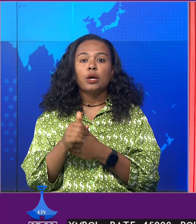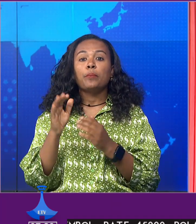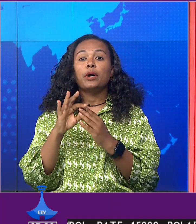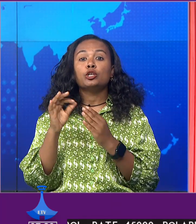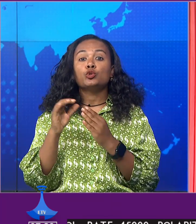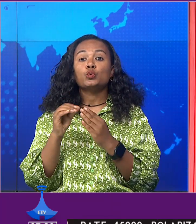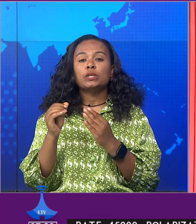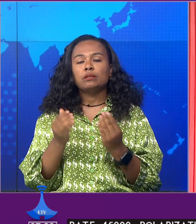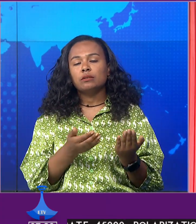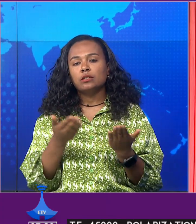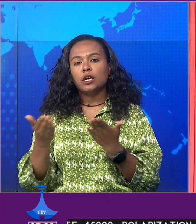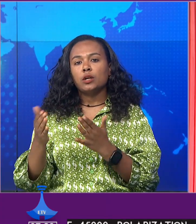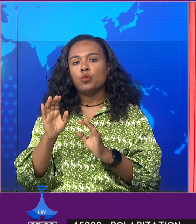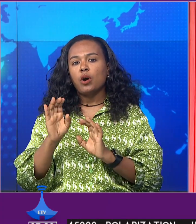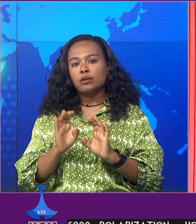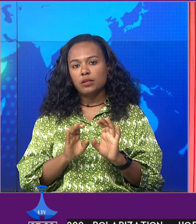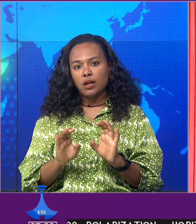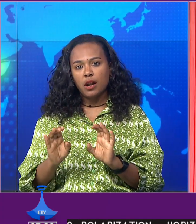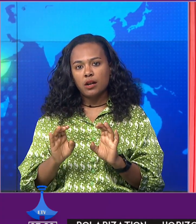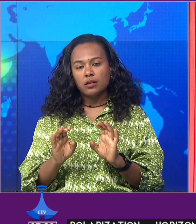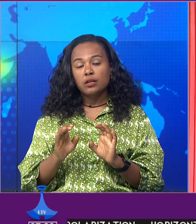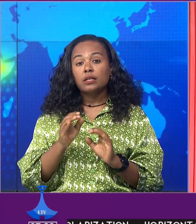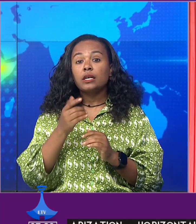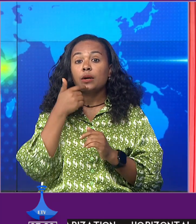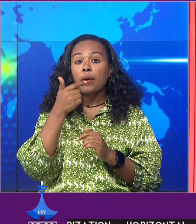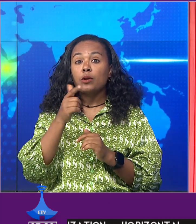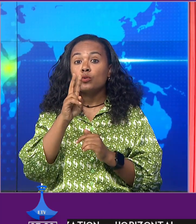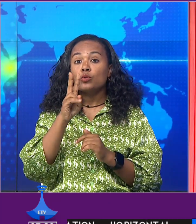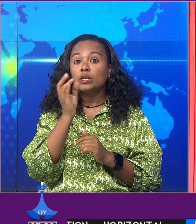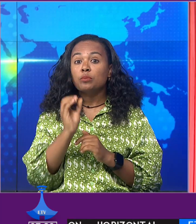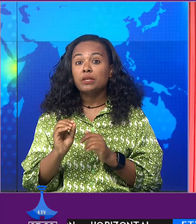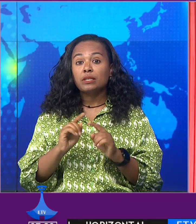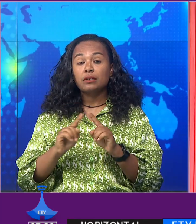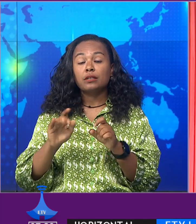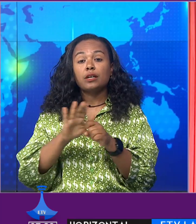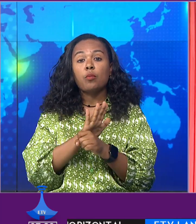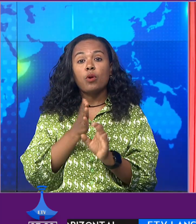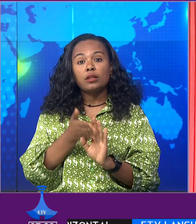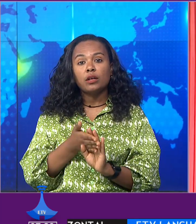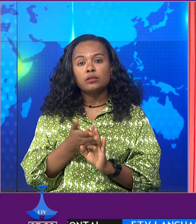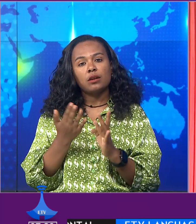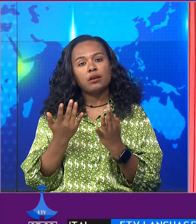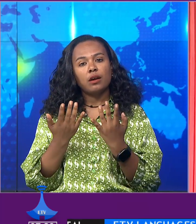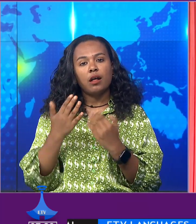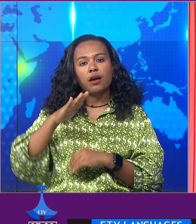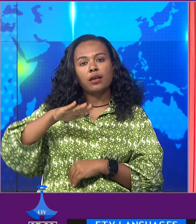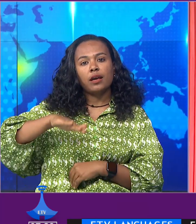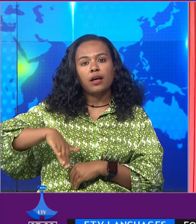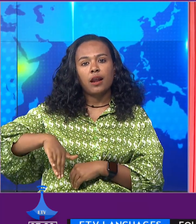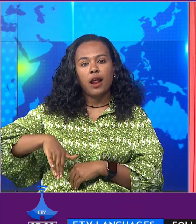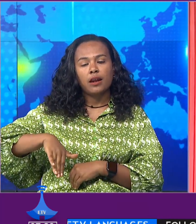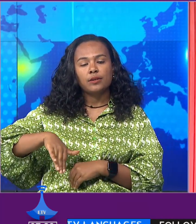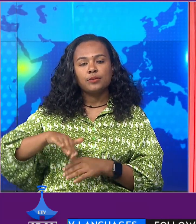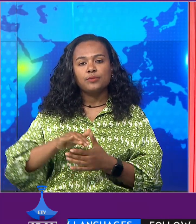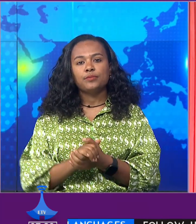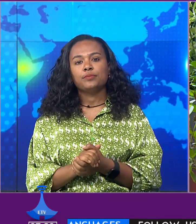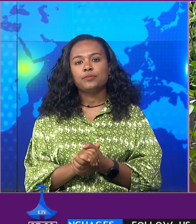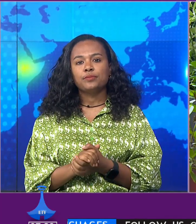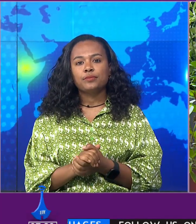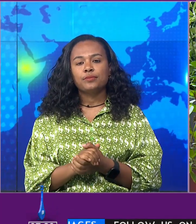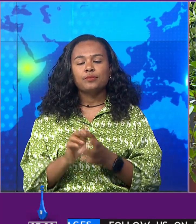በእጩነት እንዲቀርቡ አድርገናል። የተባለውን 2% ግን ከመሙላት አንጻር ገና የሚቀረን ነገር መሆኑን ያሳያል ማለት